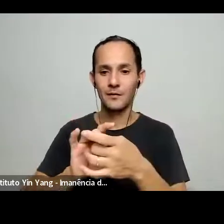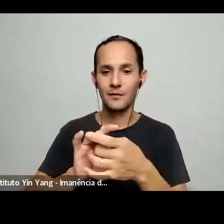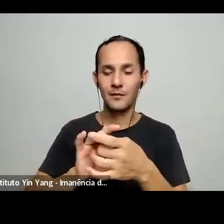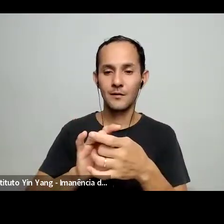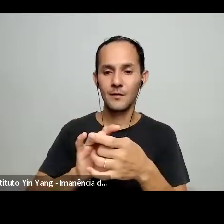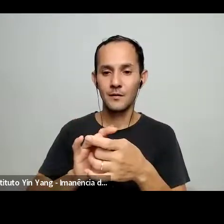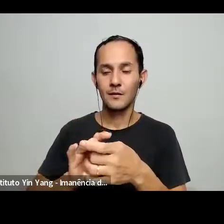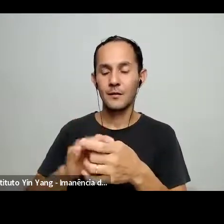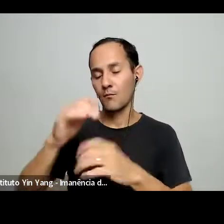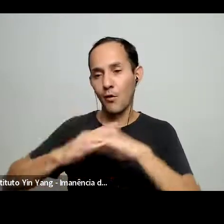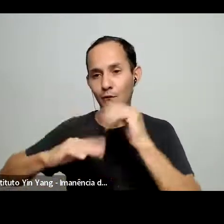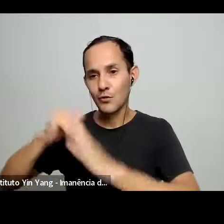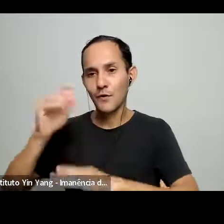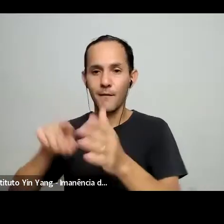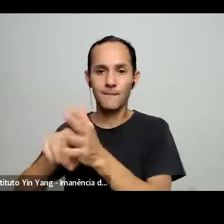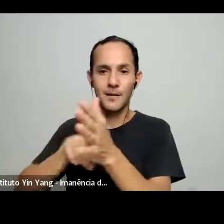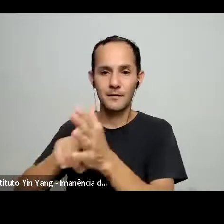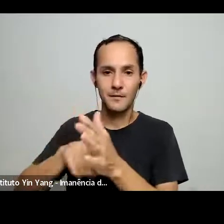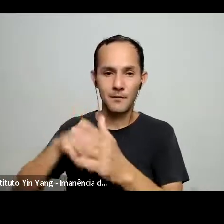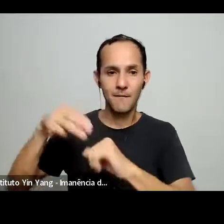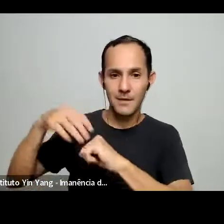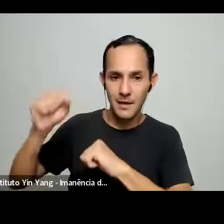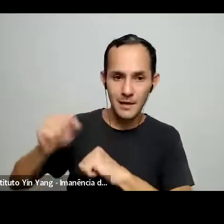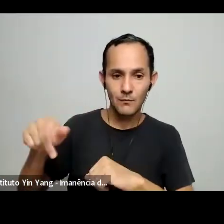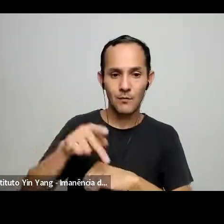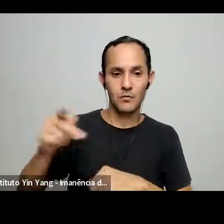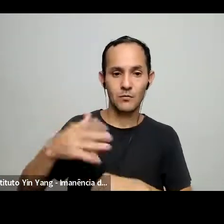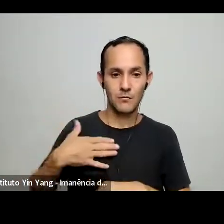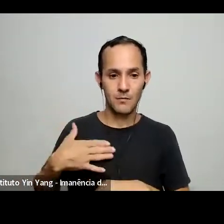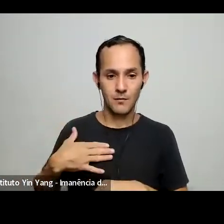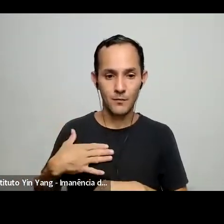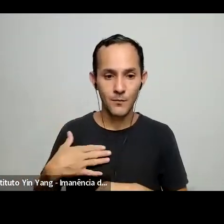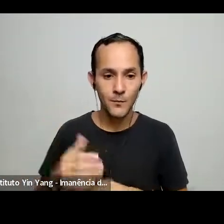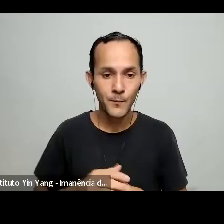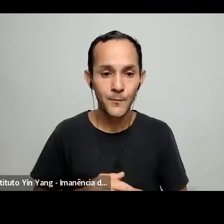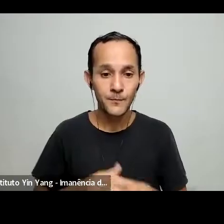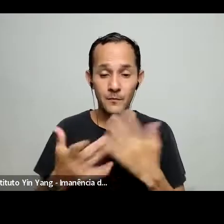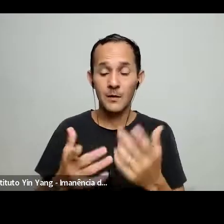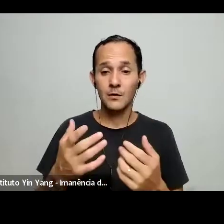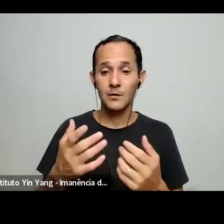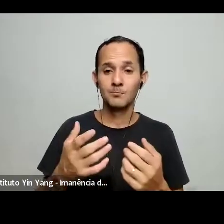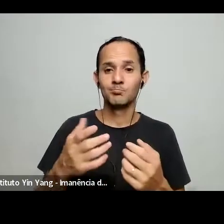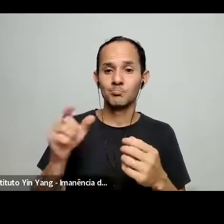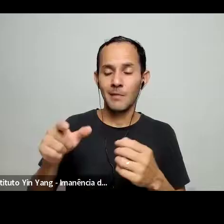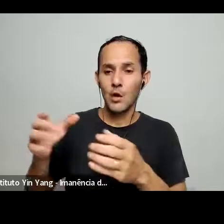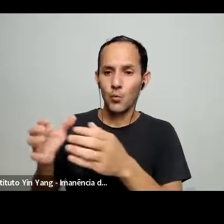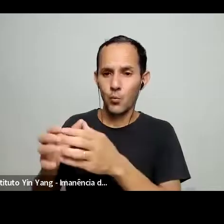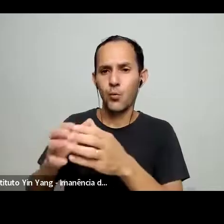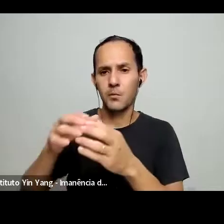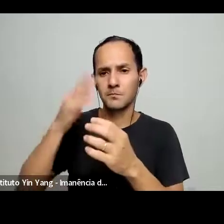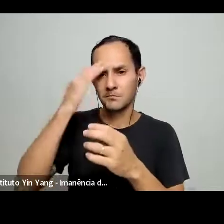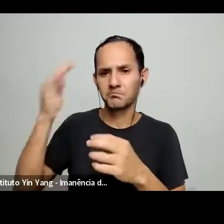grandes pesquisadores e mestres e meus professores que estão aqui hoje, e eles sim têm muita categoria para falar para